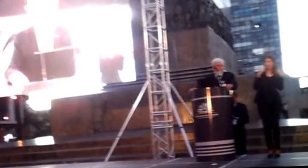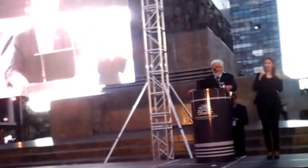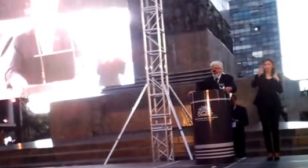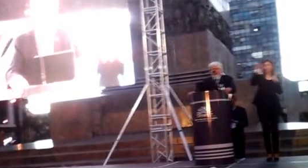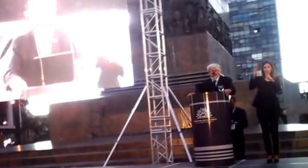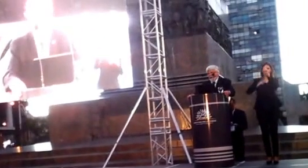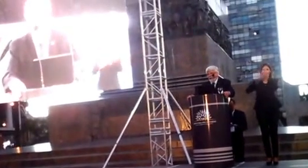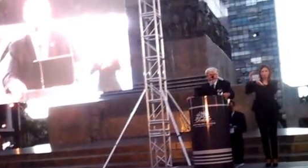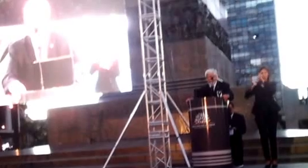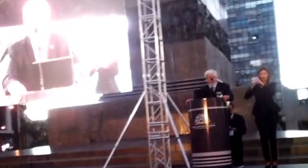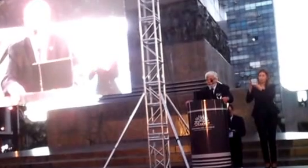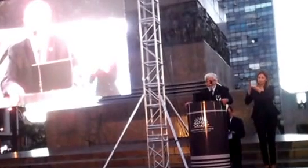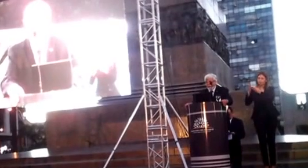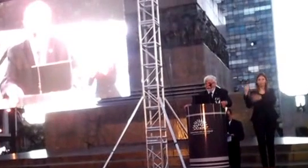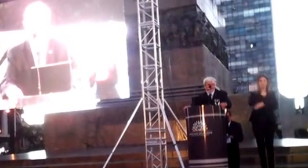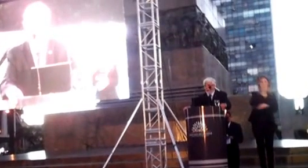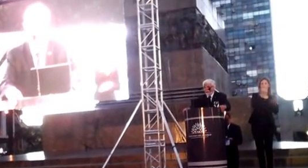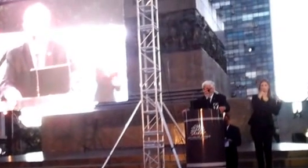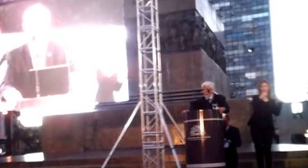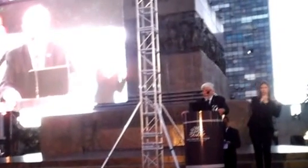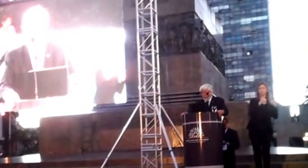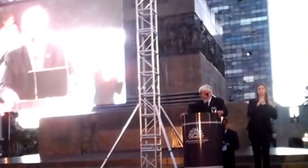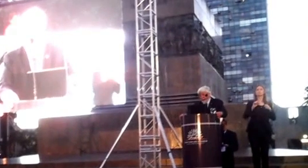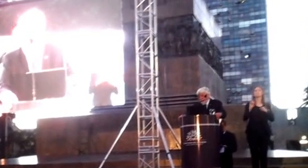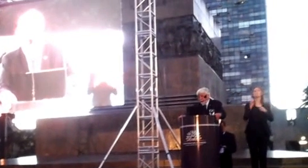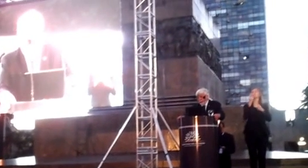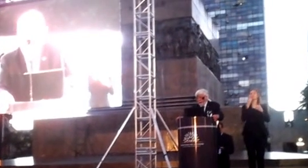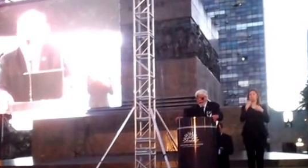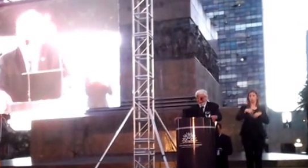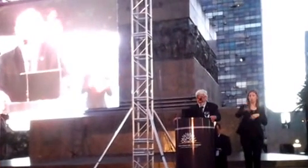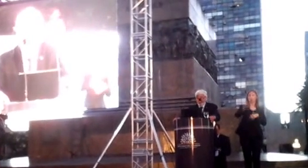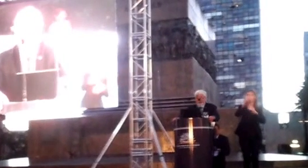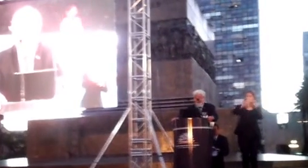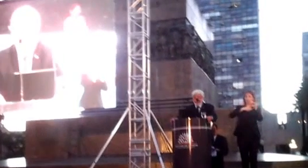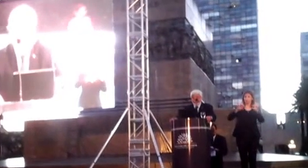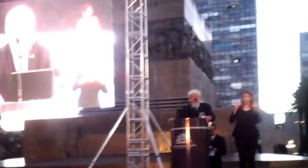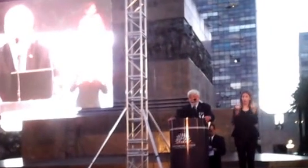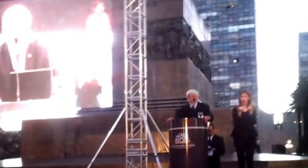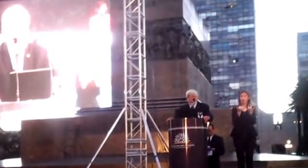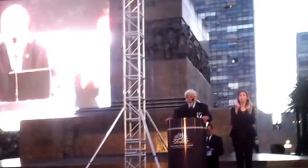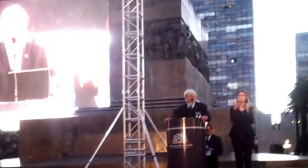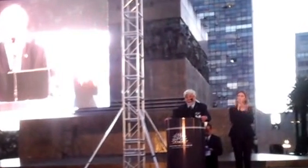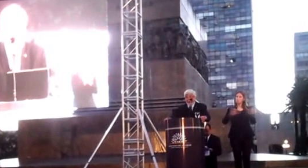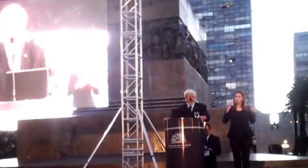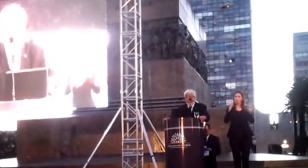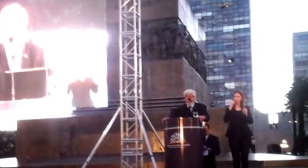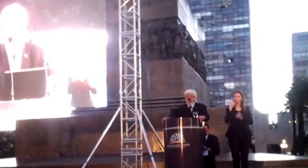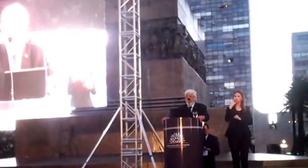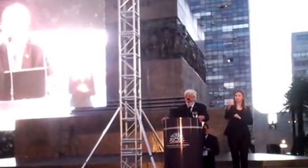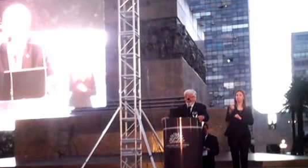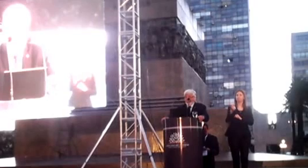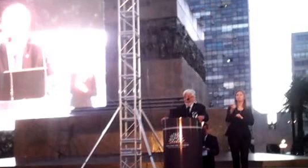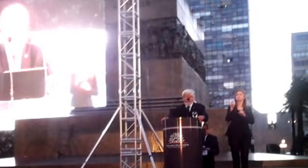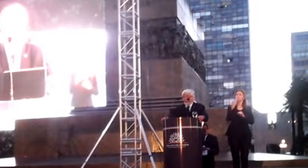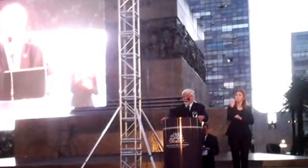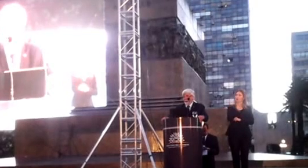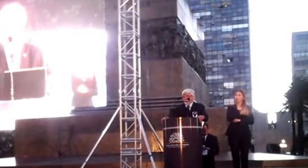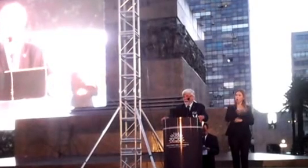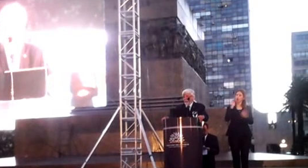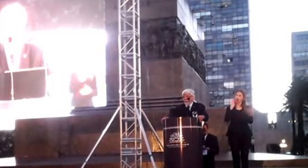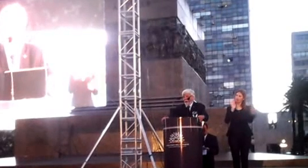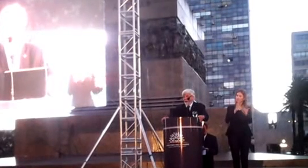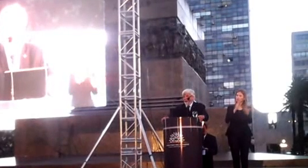los primeros 30 días de implementación que se acaban de cumplir, ya es posible identificar una mejora en la